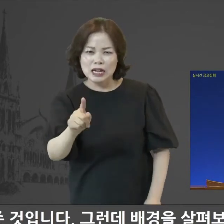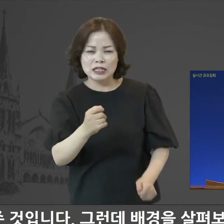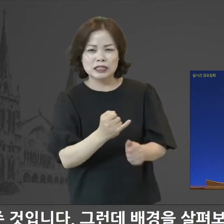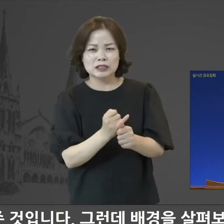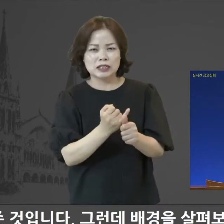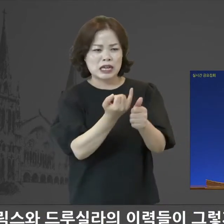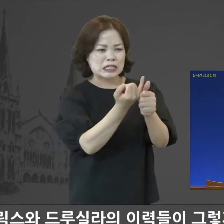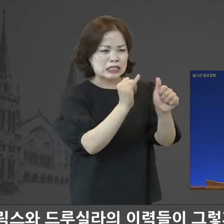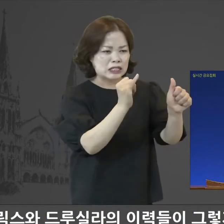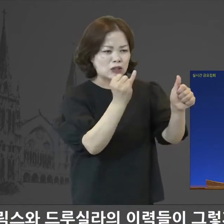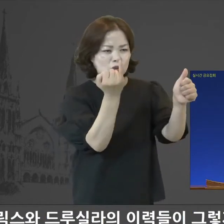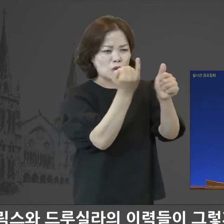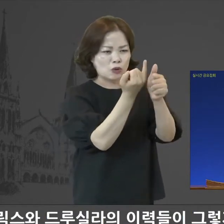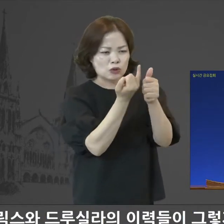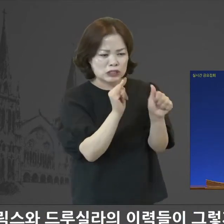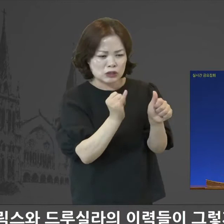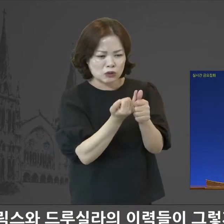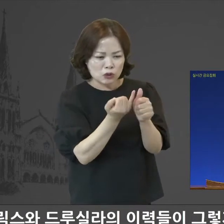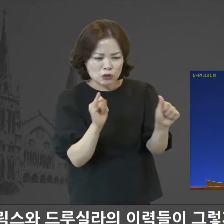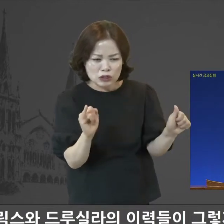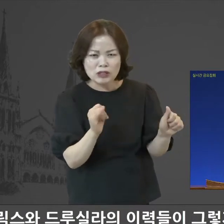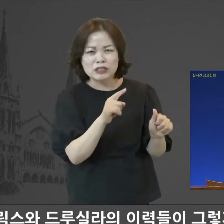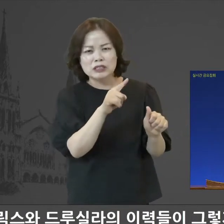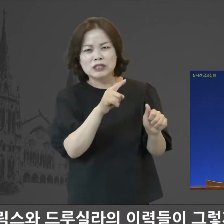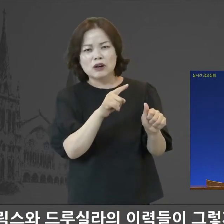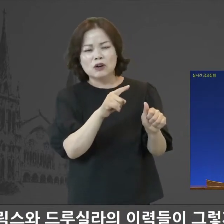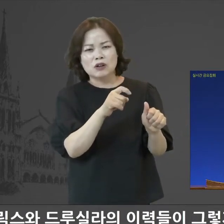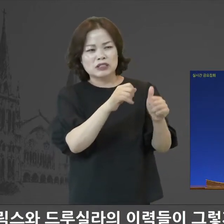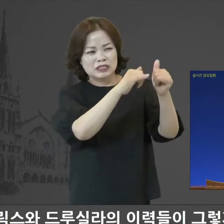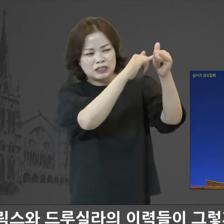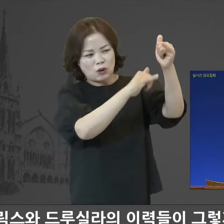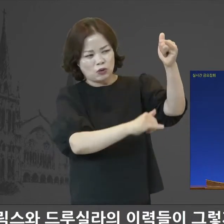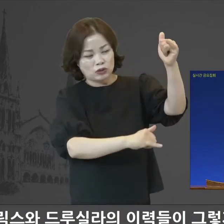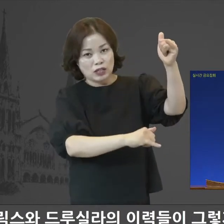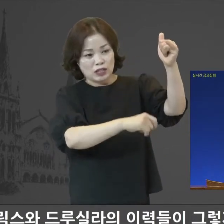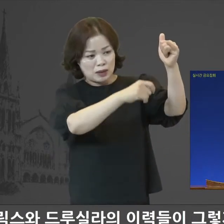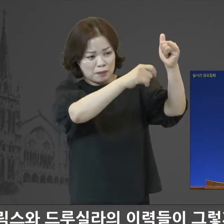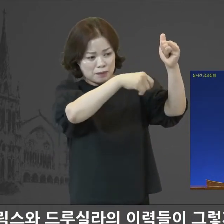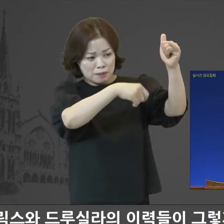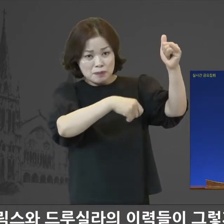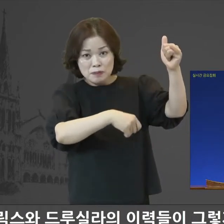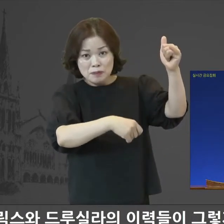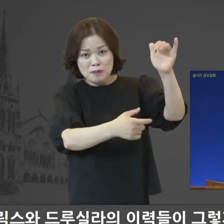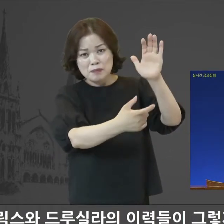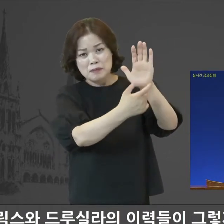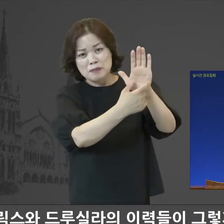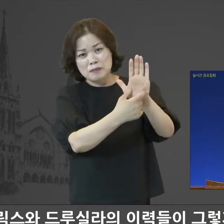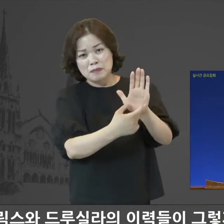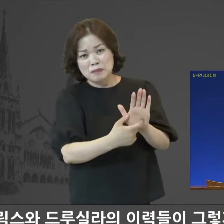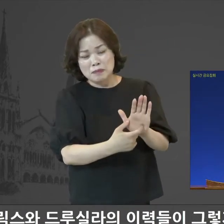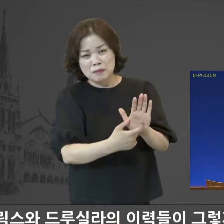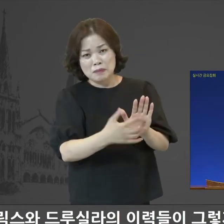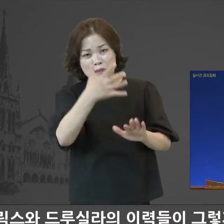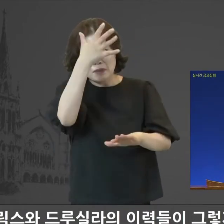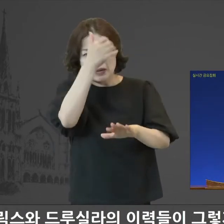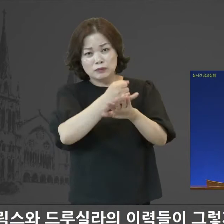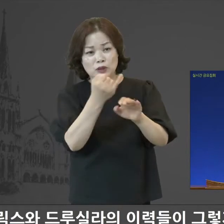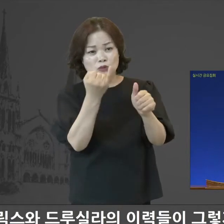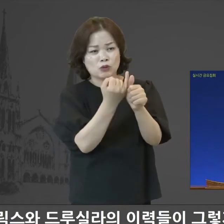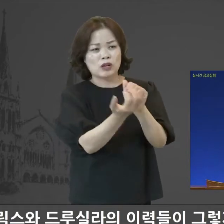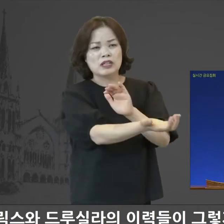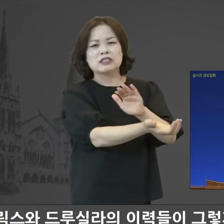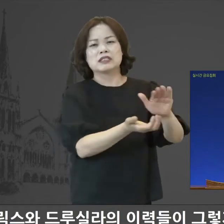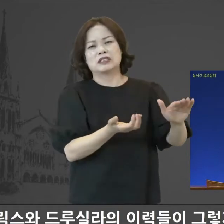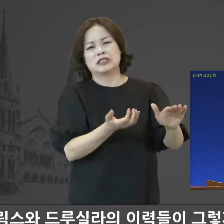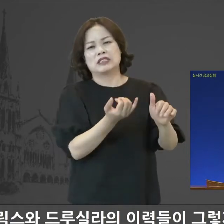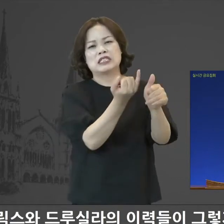이혼하고 이런 과정 속에서요, 특별히 이런 것들이 다 역사 기록에 남아 있어요. 특별히 마지막 둘이 결혼하기 전에